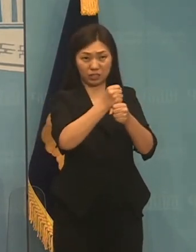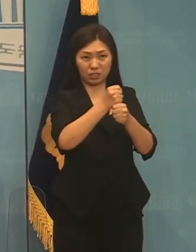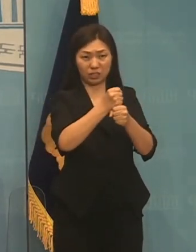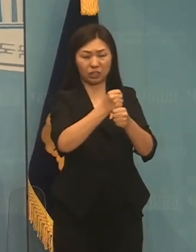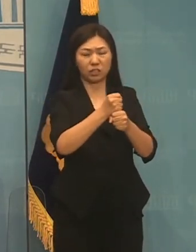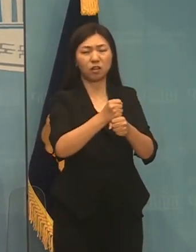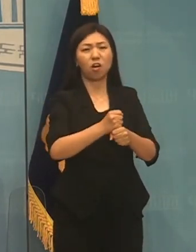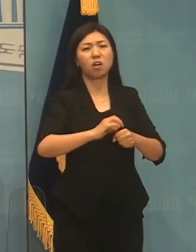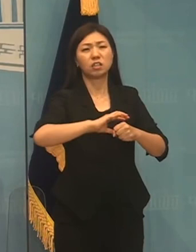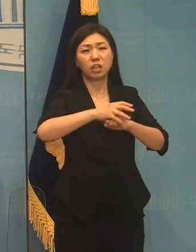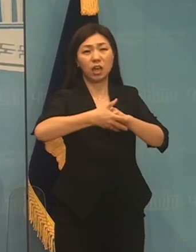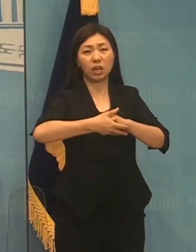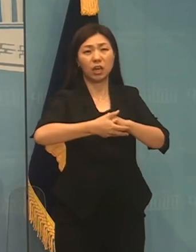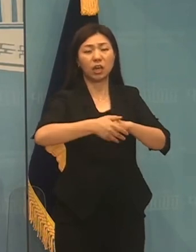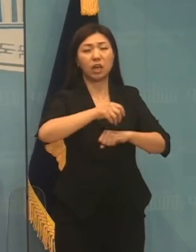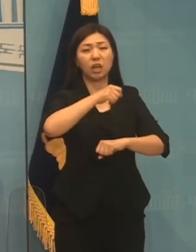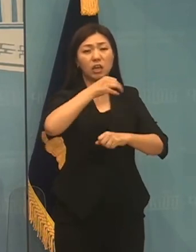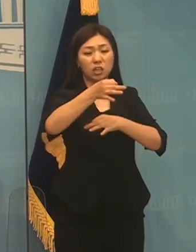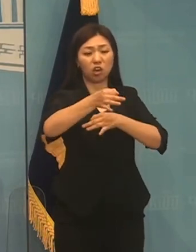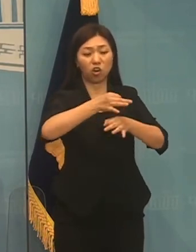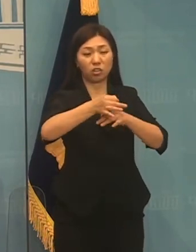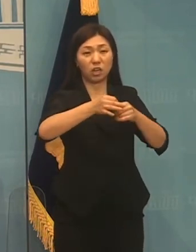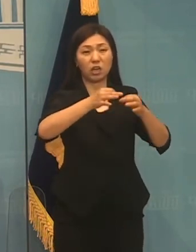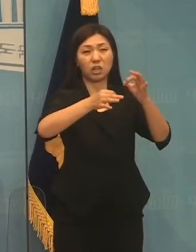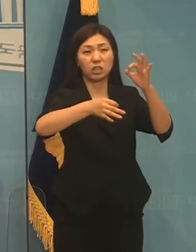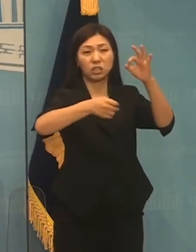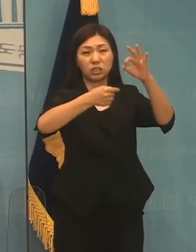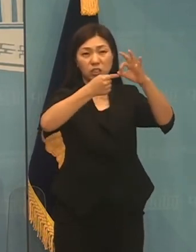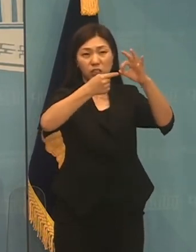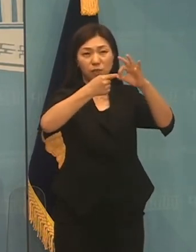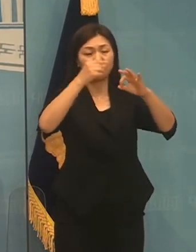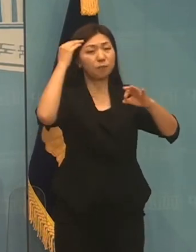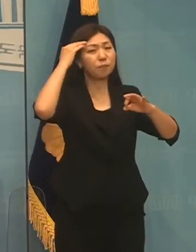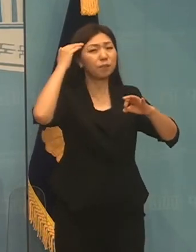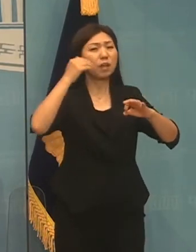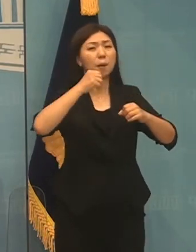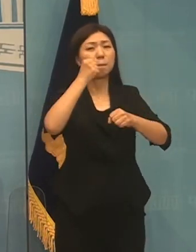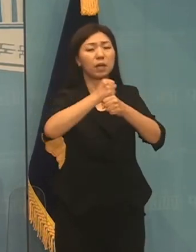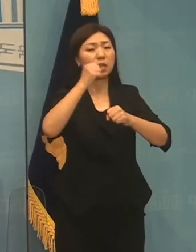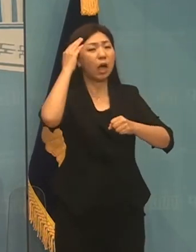10위권의 북강명을 이룬 조국 대한민국을